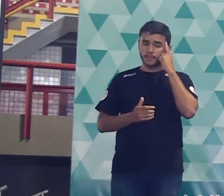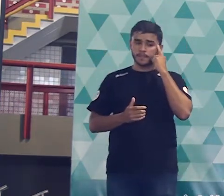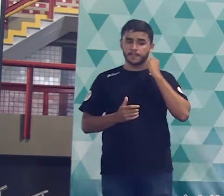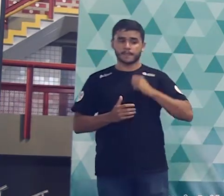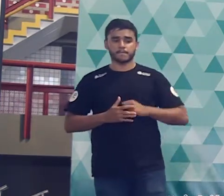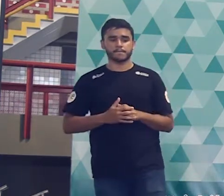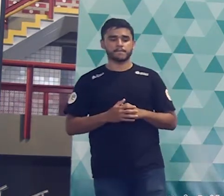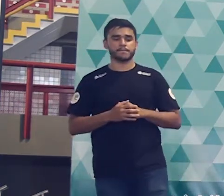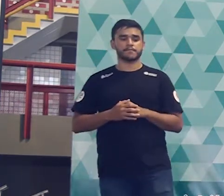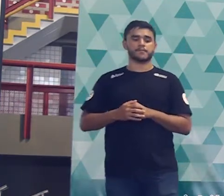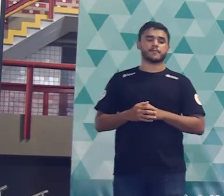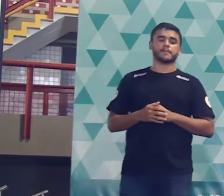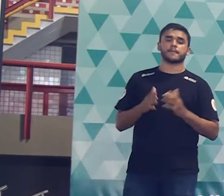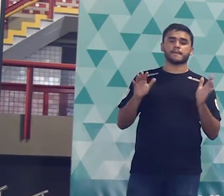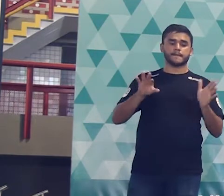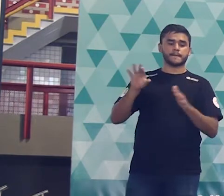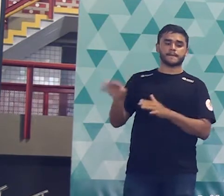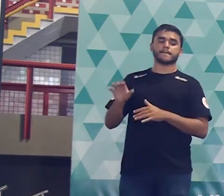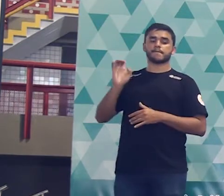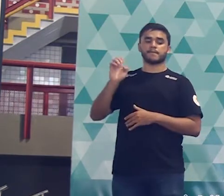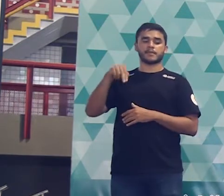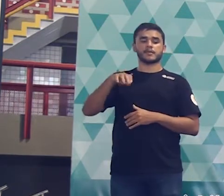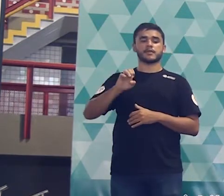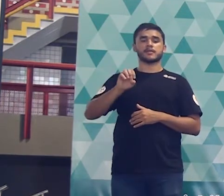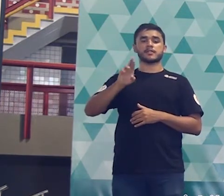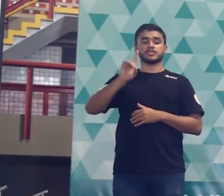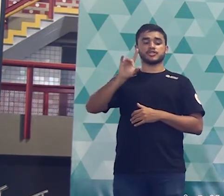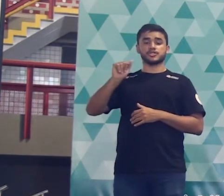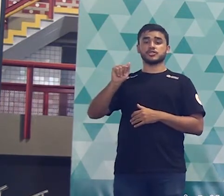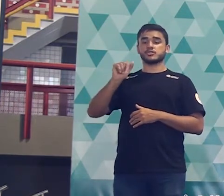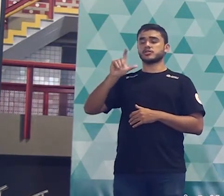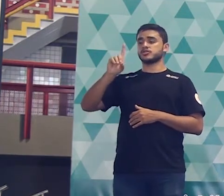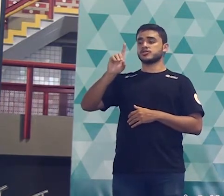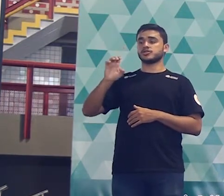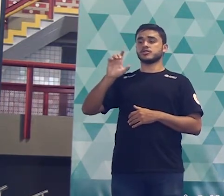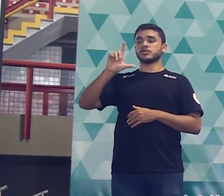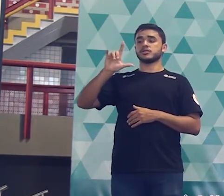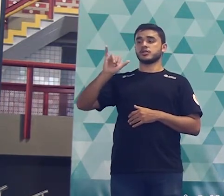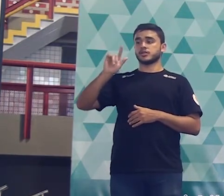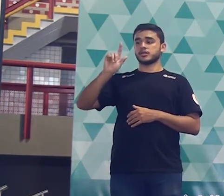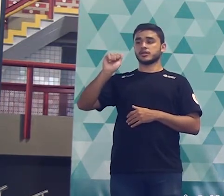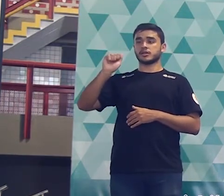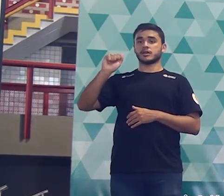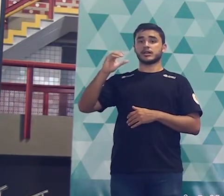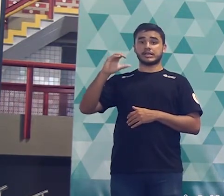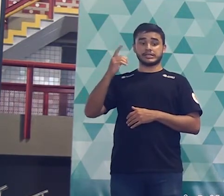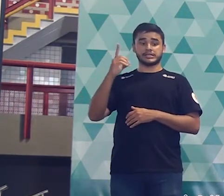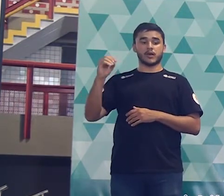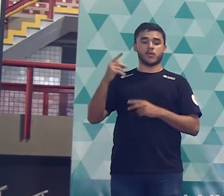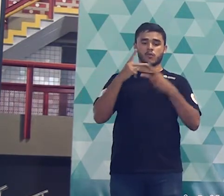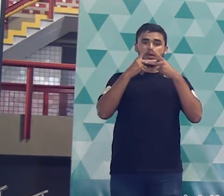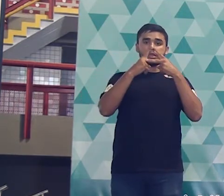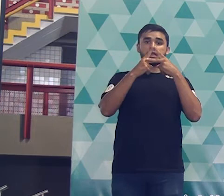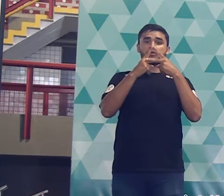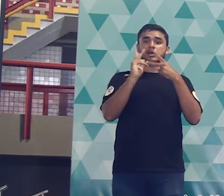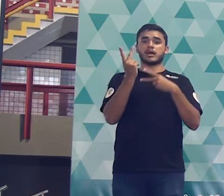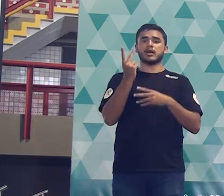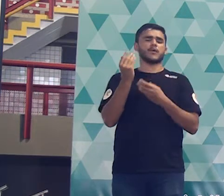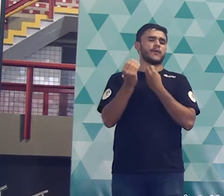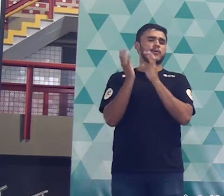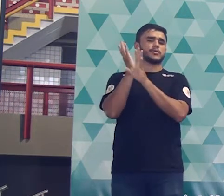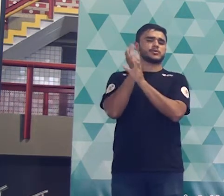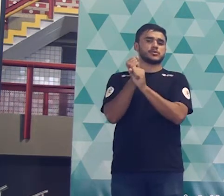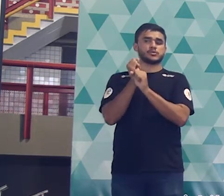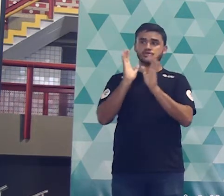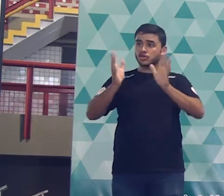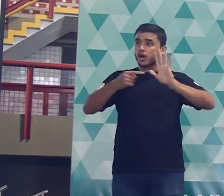Não. Energia de ligação. Outra forma da gente calcular o ΔH. Outra. Porque a gente aprendeu uma